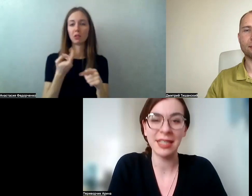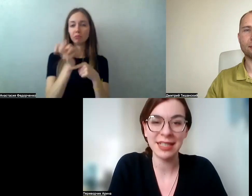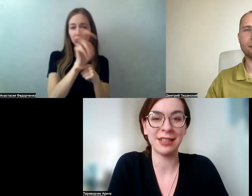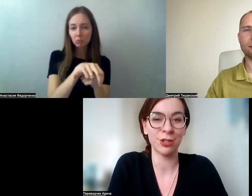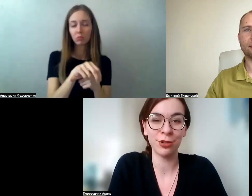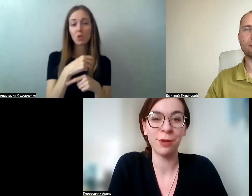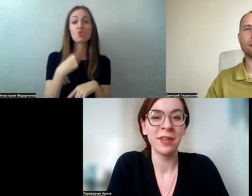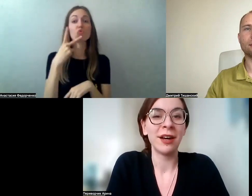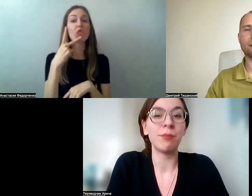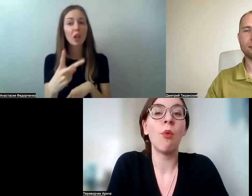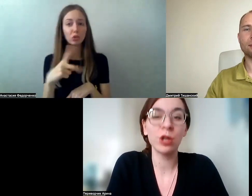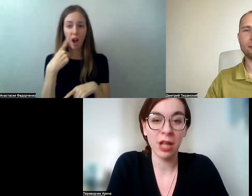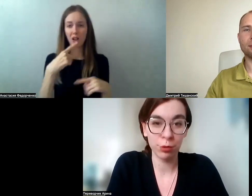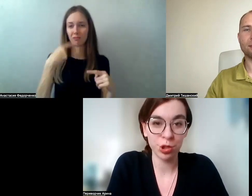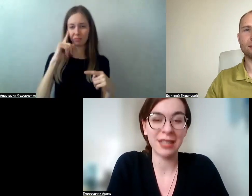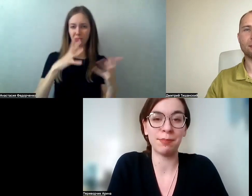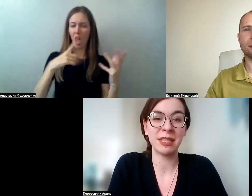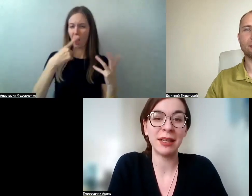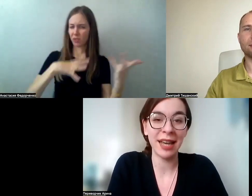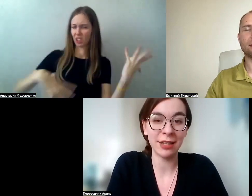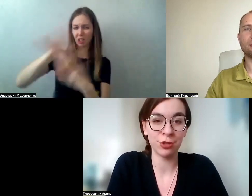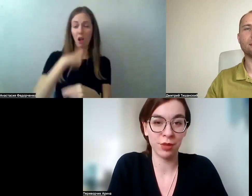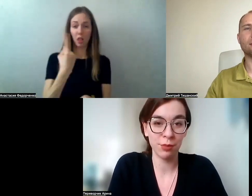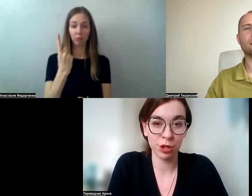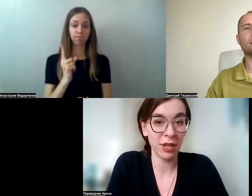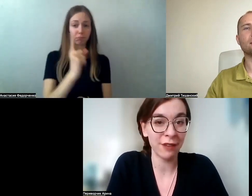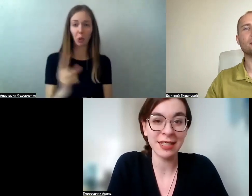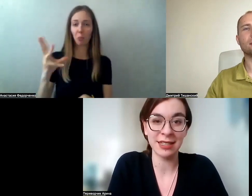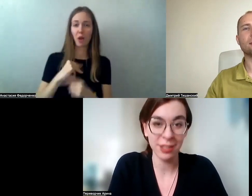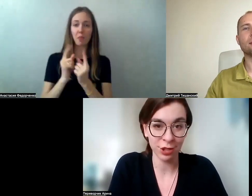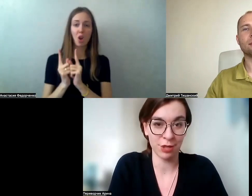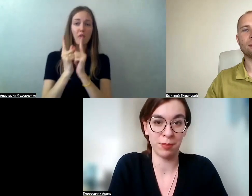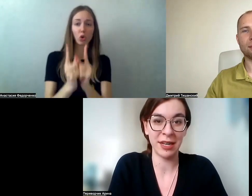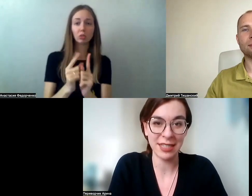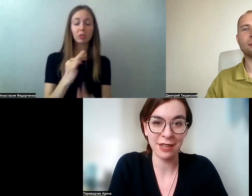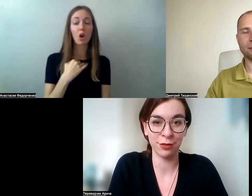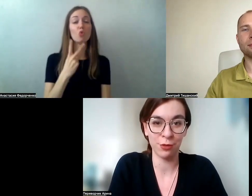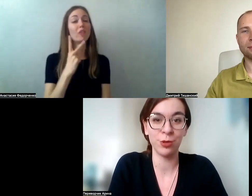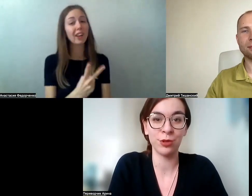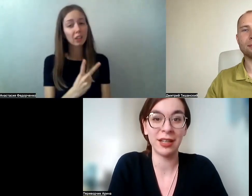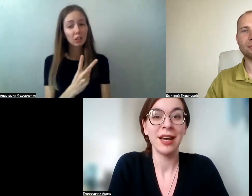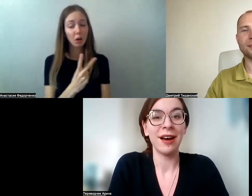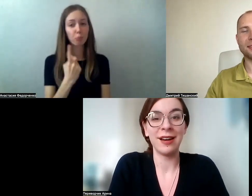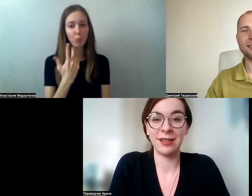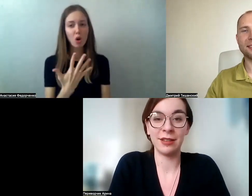этот прецедент, что можно обучаться, посмотреть, что мы можем наравне со слышащими прийти вот